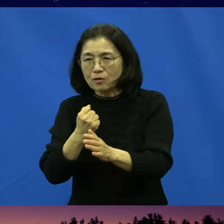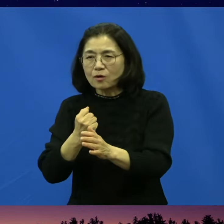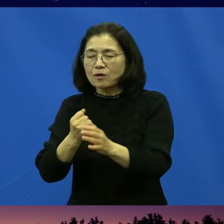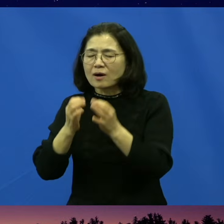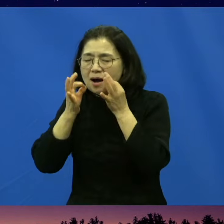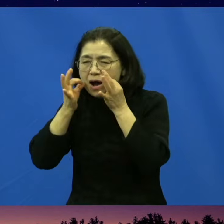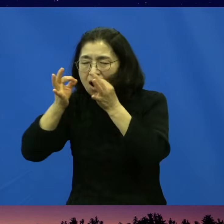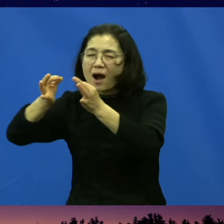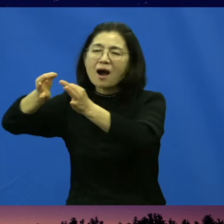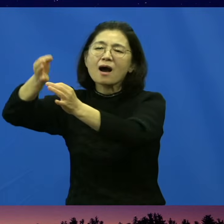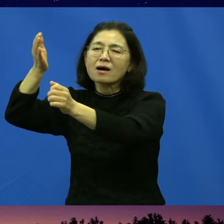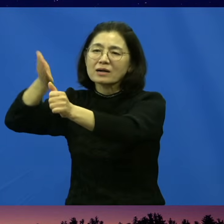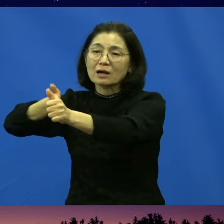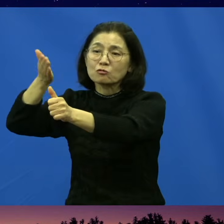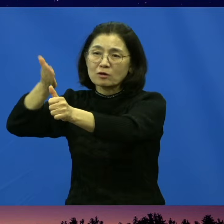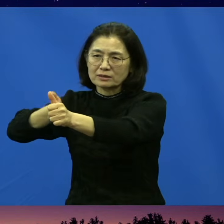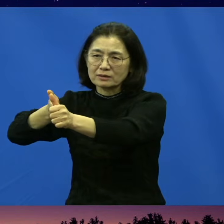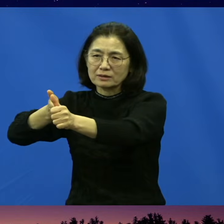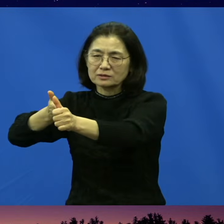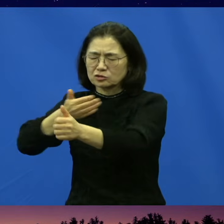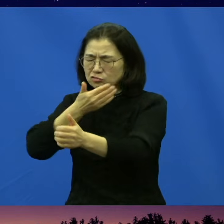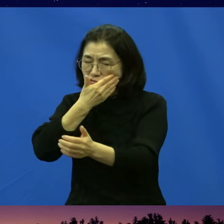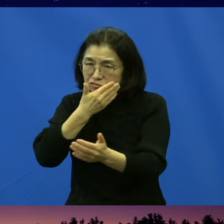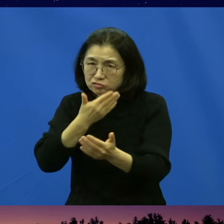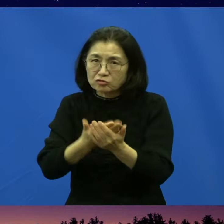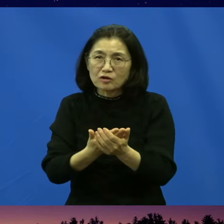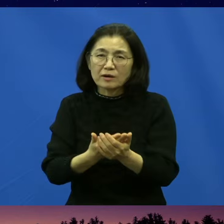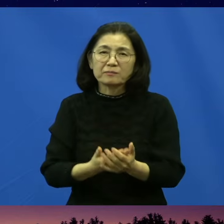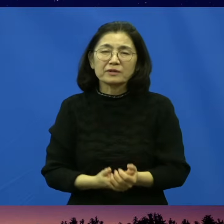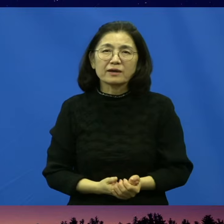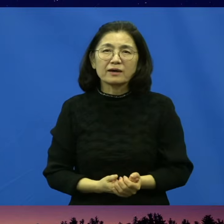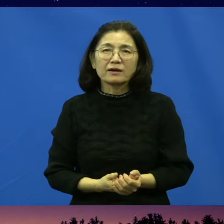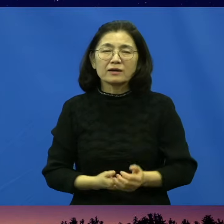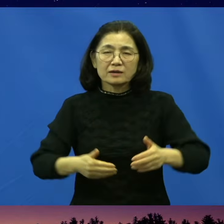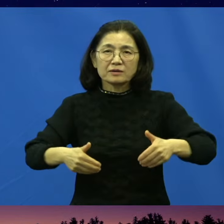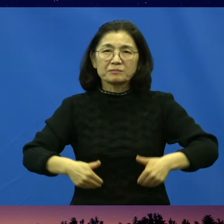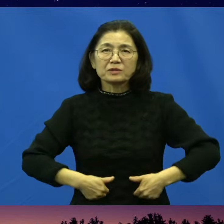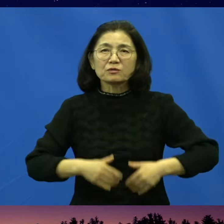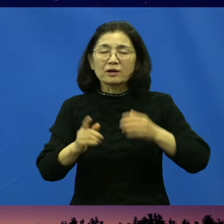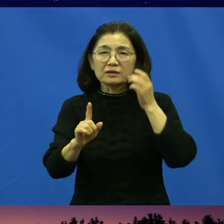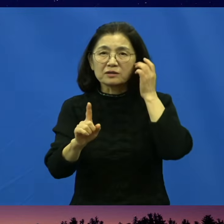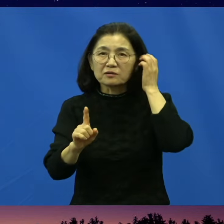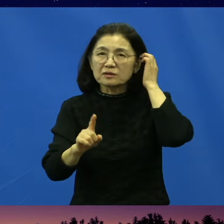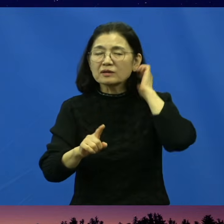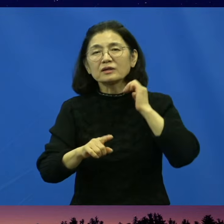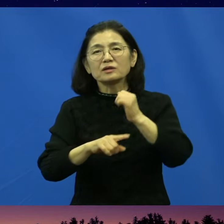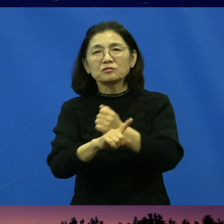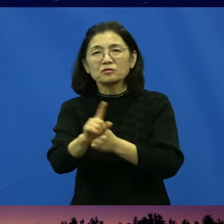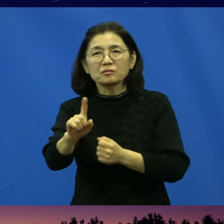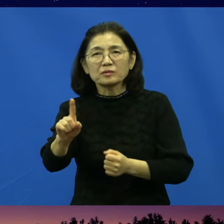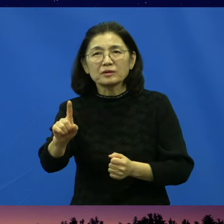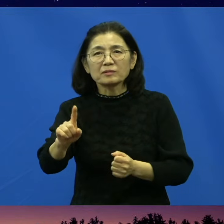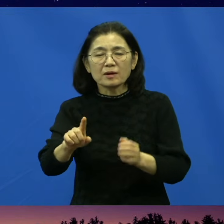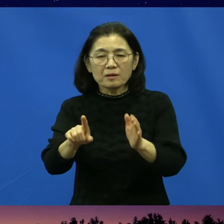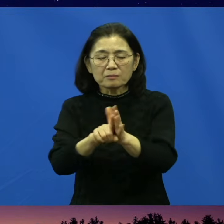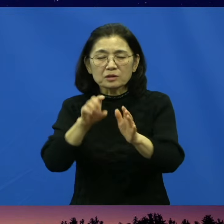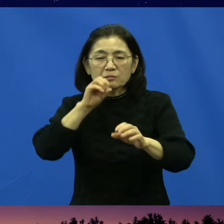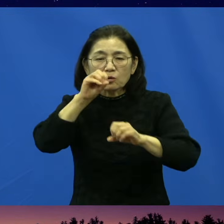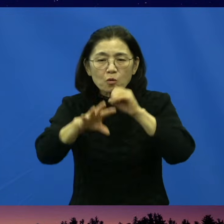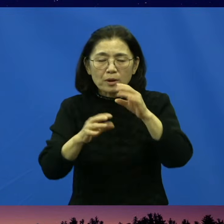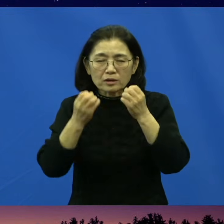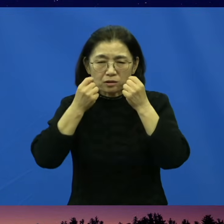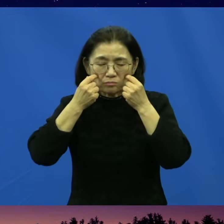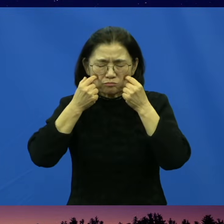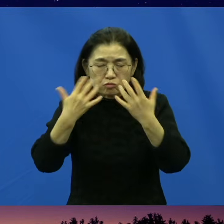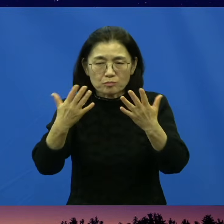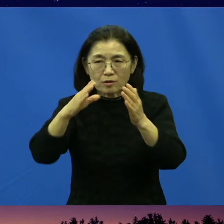참된 믿음의 고백이라는 것입니다. 여러분, 왜 이것이 필요합니까? 이 믿음의 고백이 분명할수록